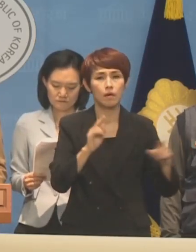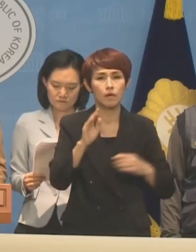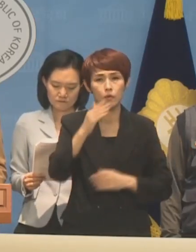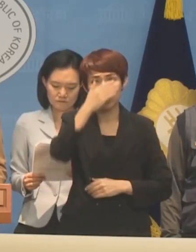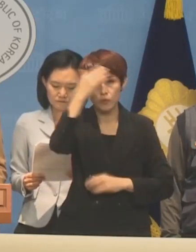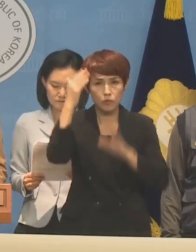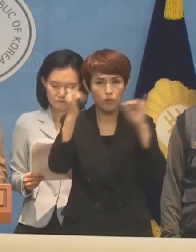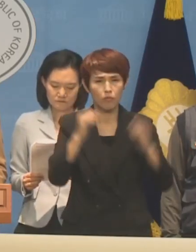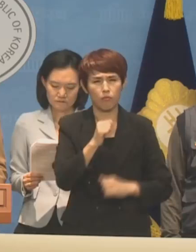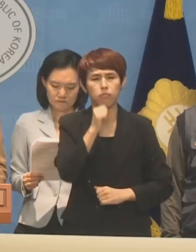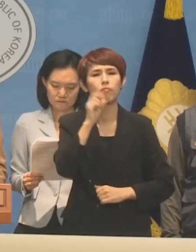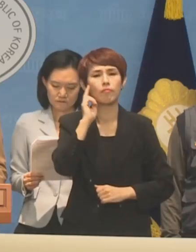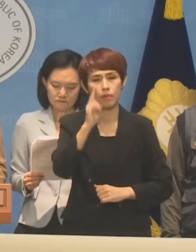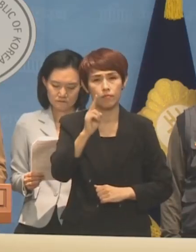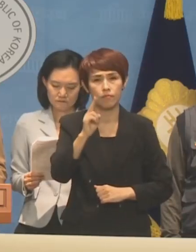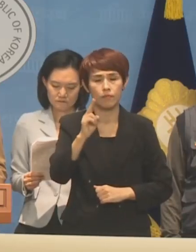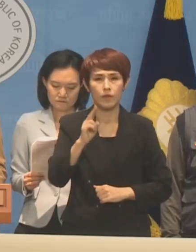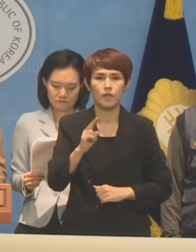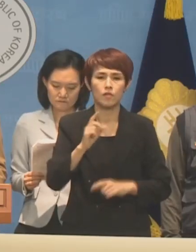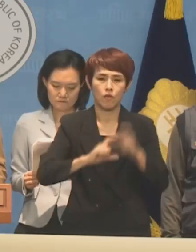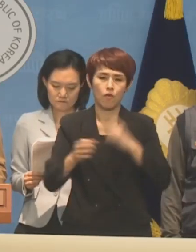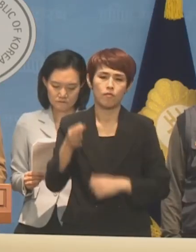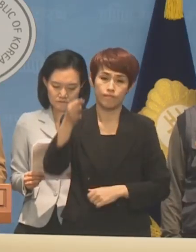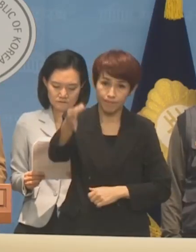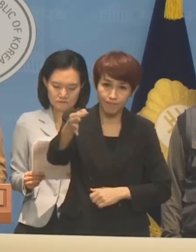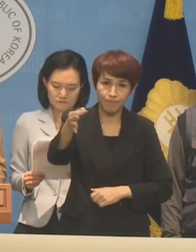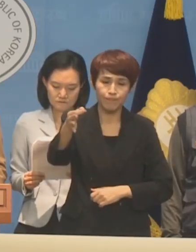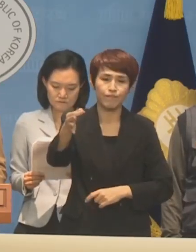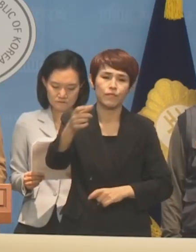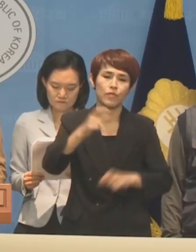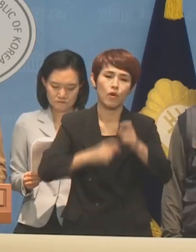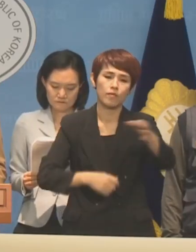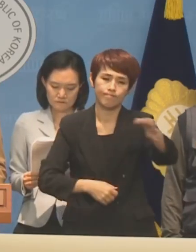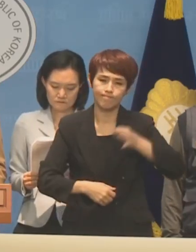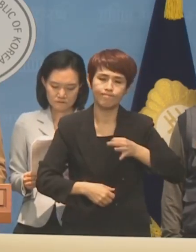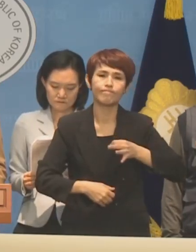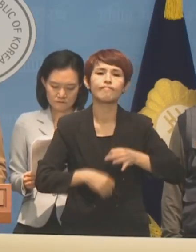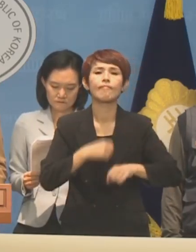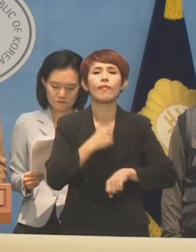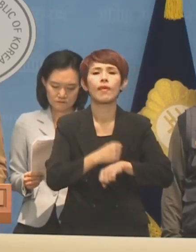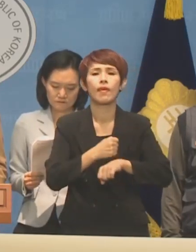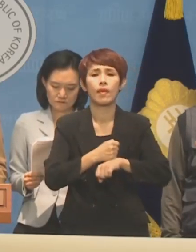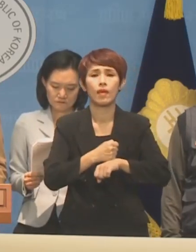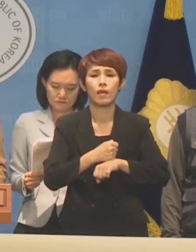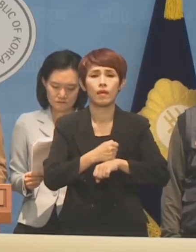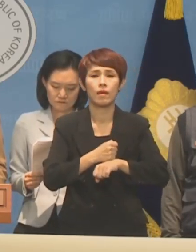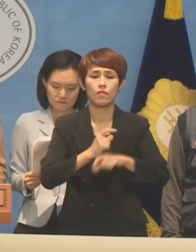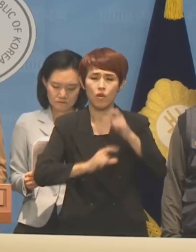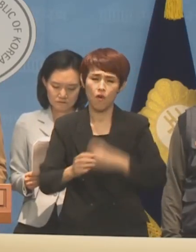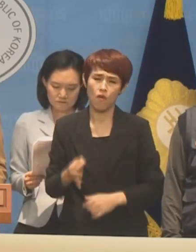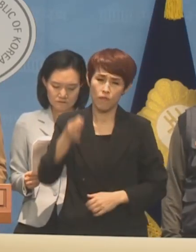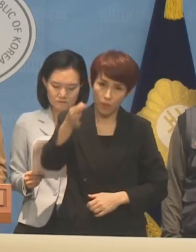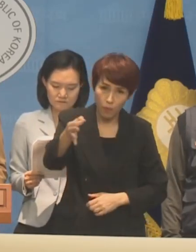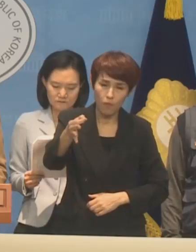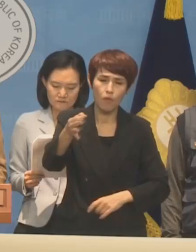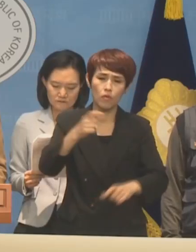더 심각하니 더 내고 더 받는, 더 내고 더 받는, 더 내고 더